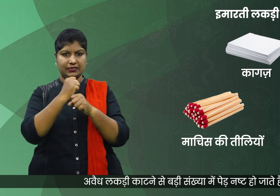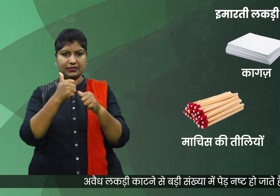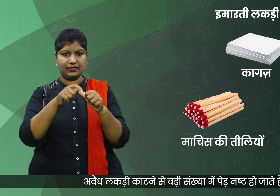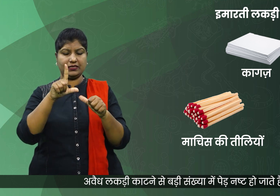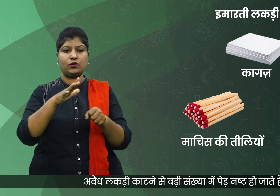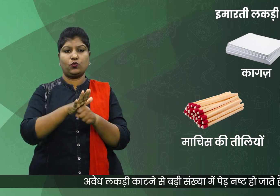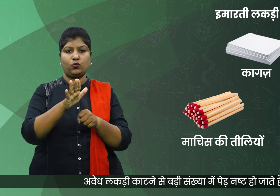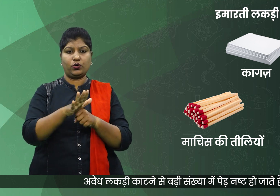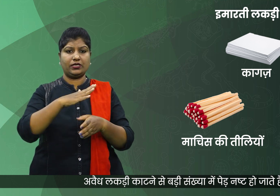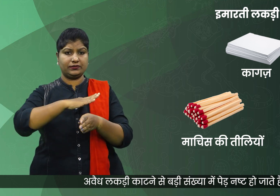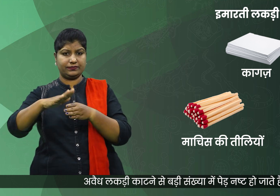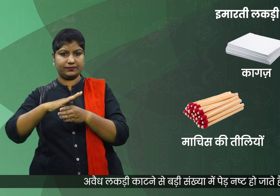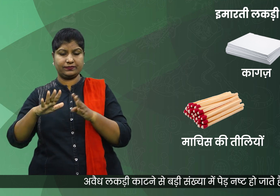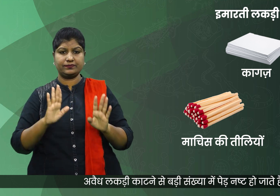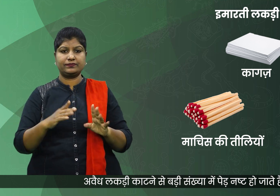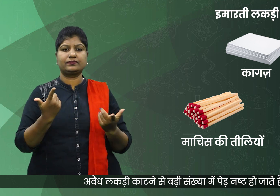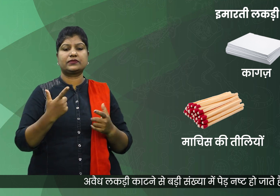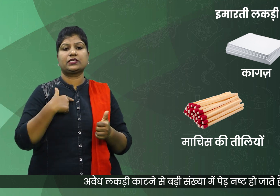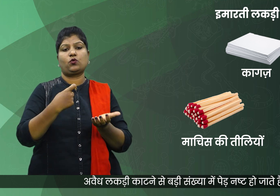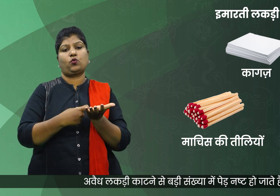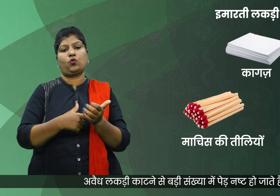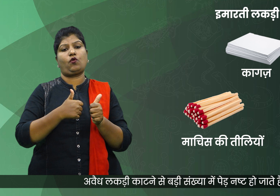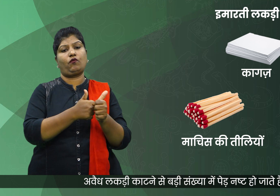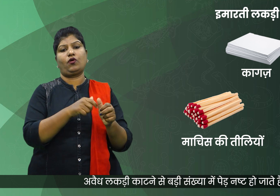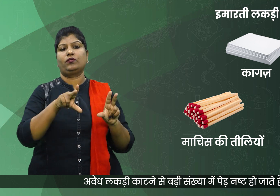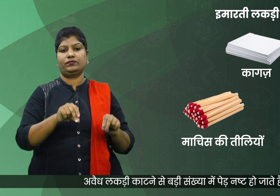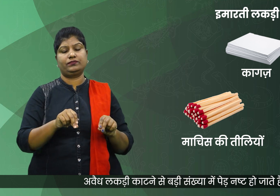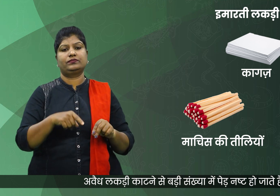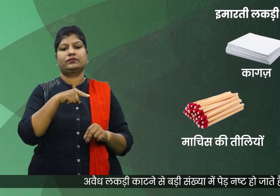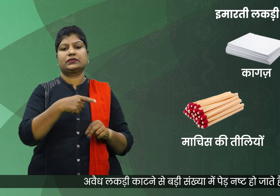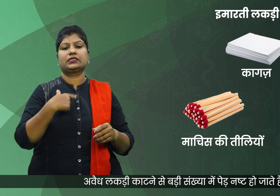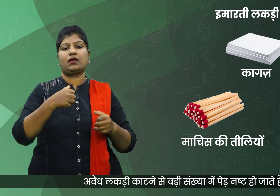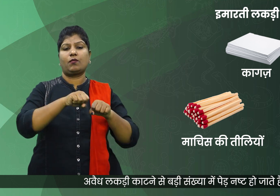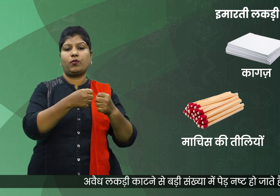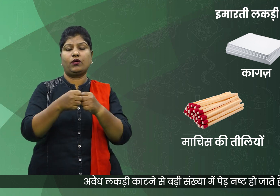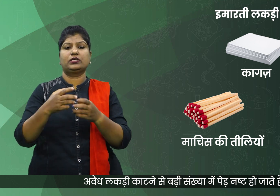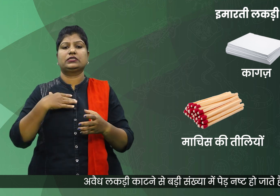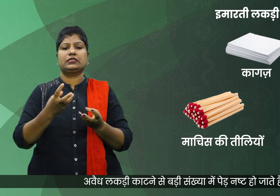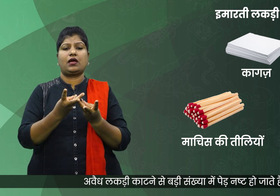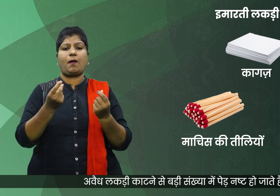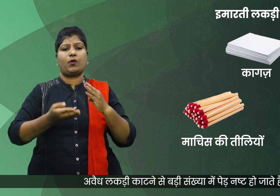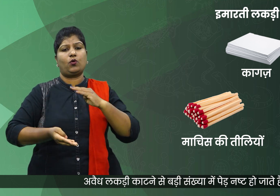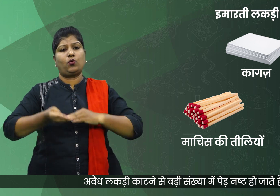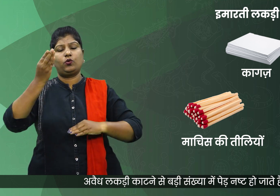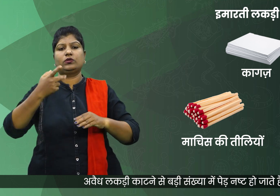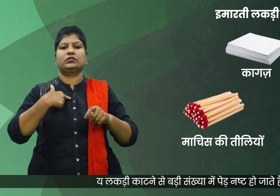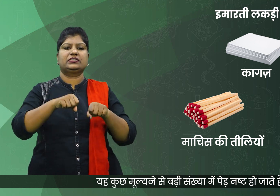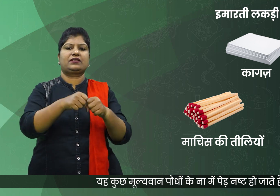संख्या में पेड नश्ठ हो जाते है। ये कुछ